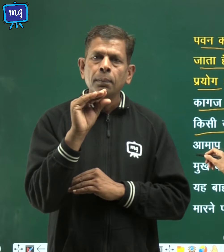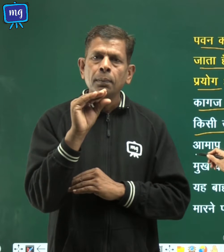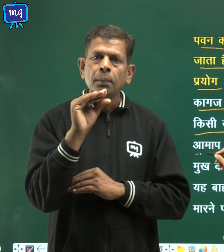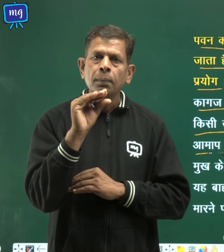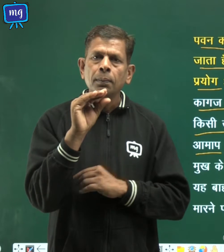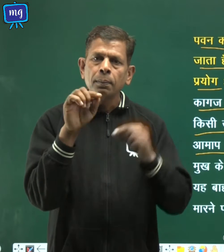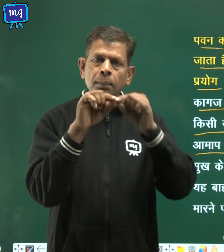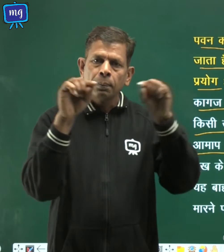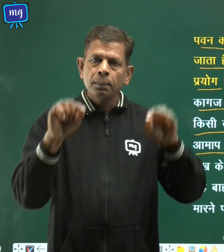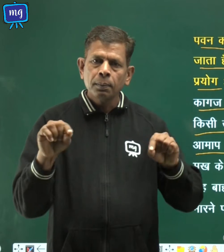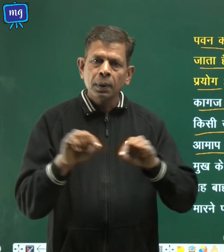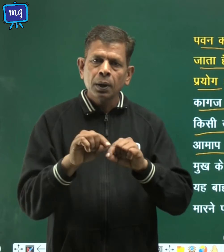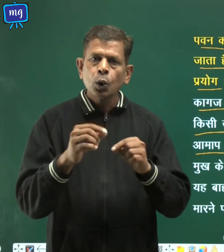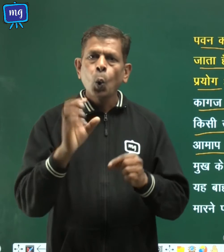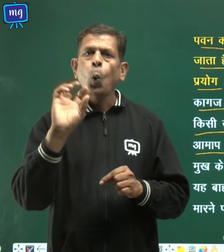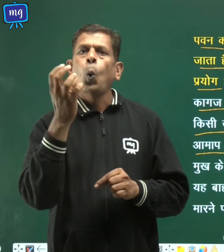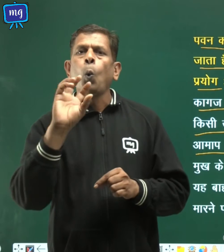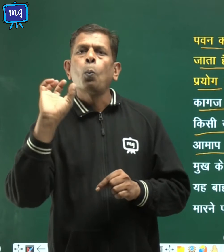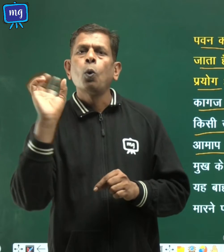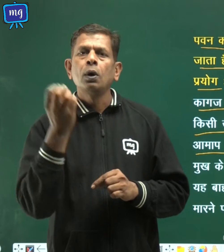आमाप की गेंद